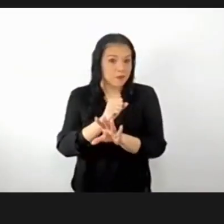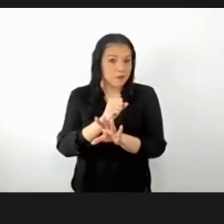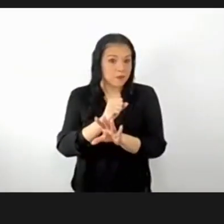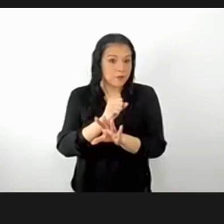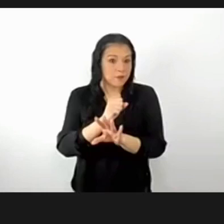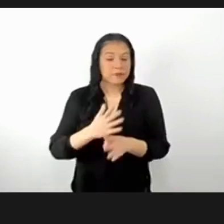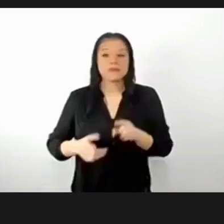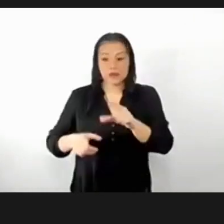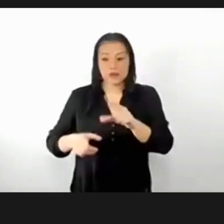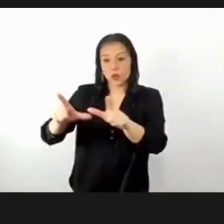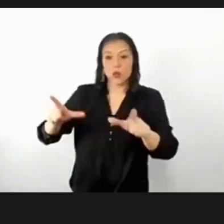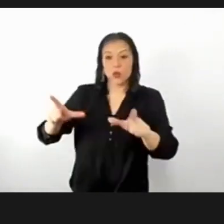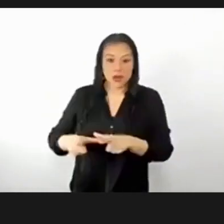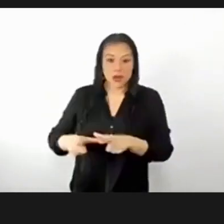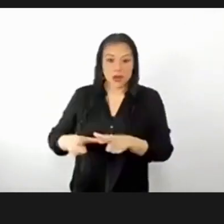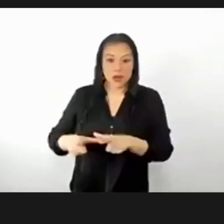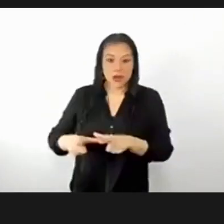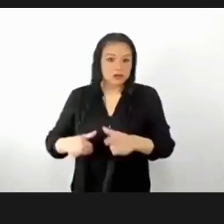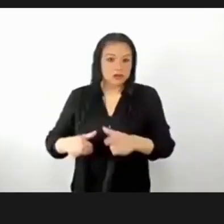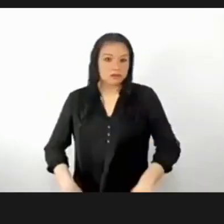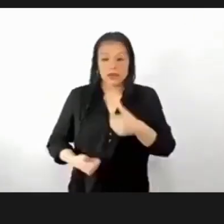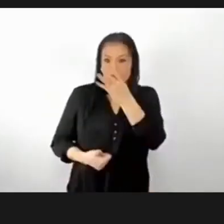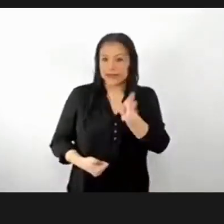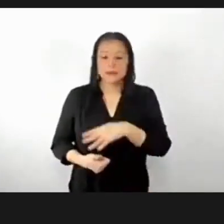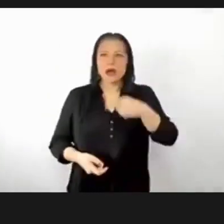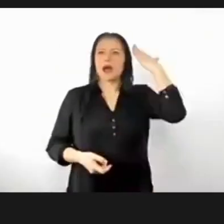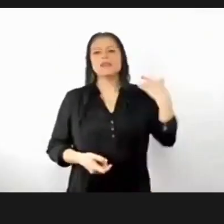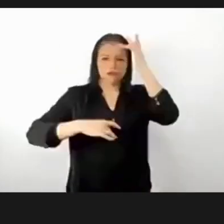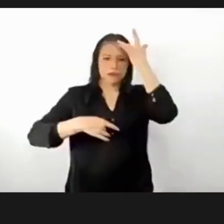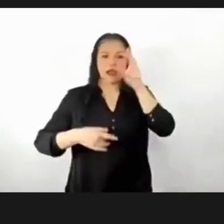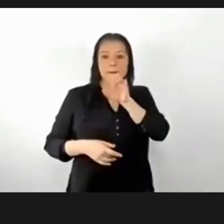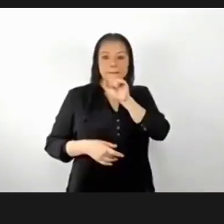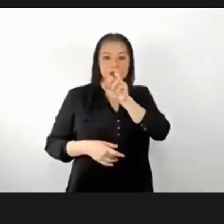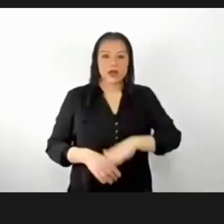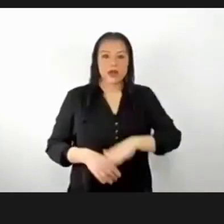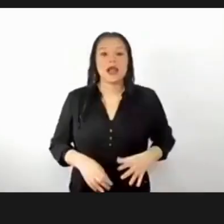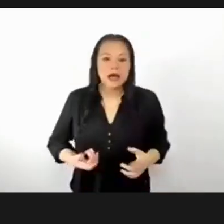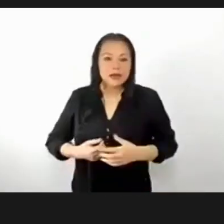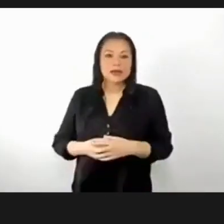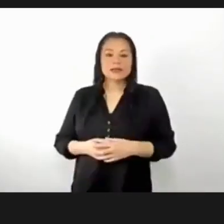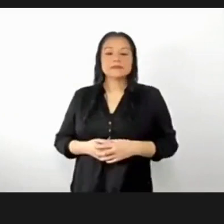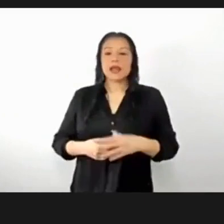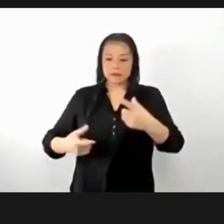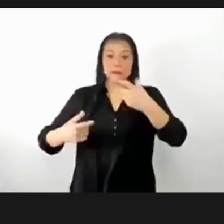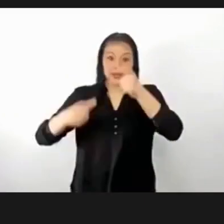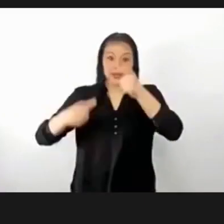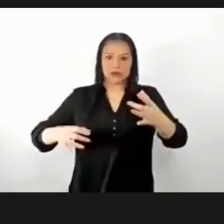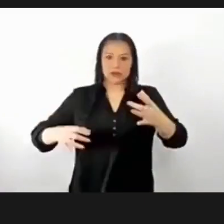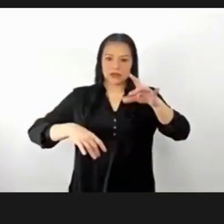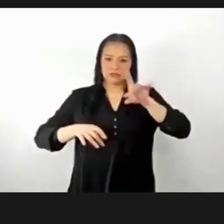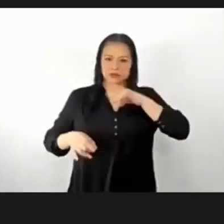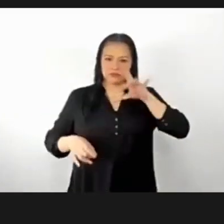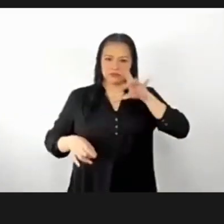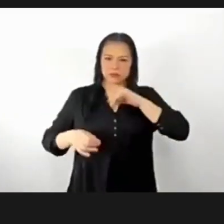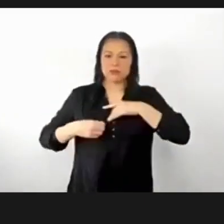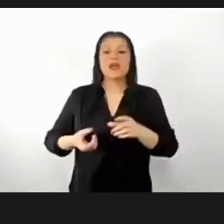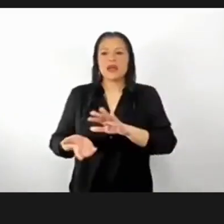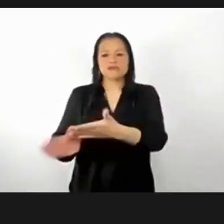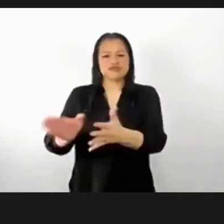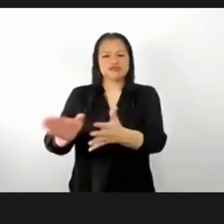allí donde vivía en Inglaterra. En esa época la viruela, como les digo, era la viruela humana, la viruela de los seres humanos que mataba